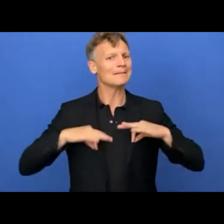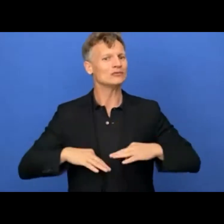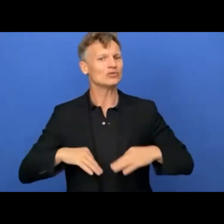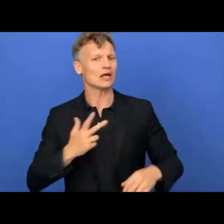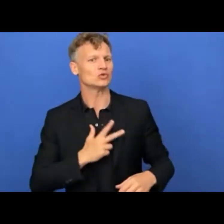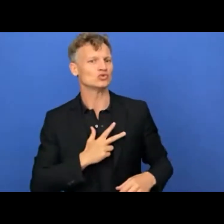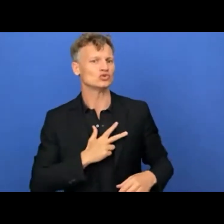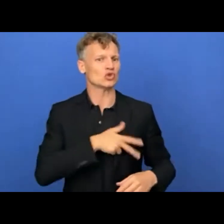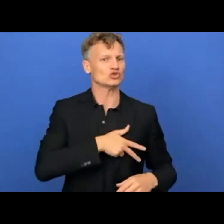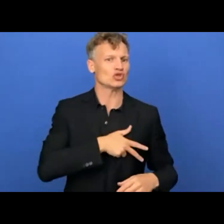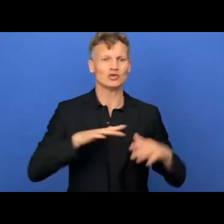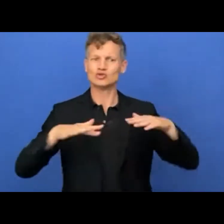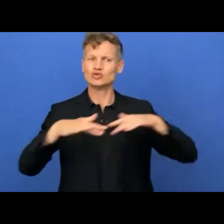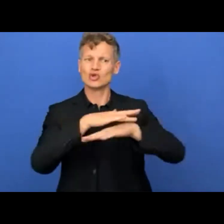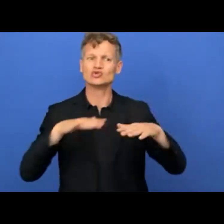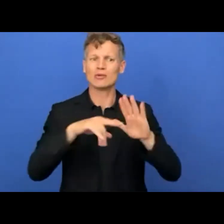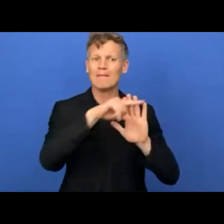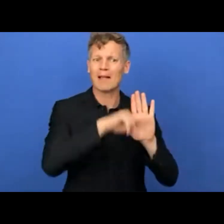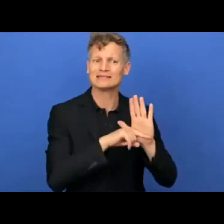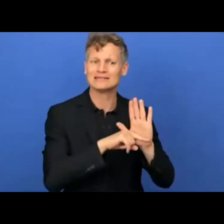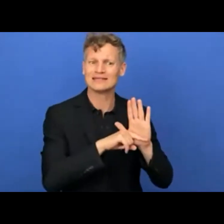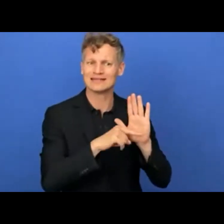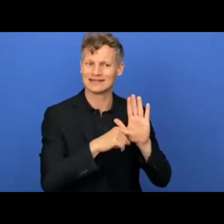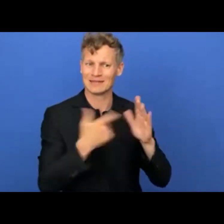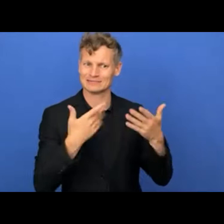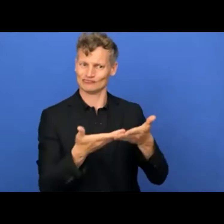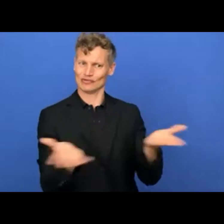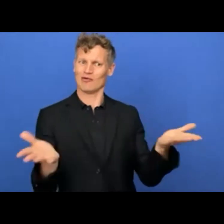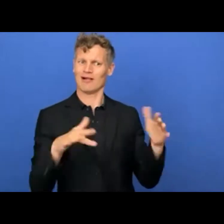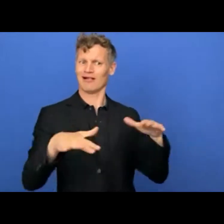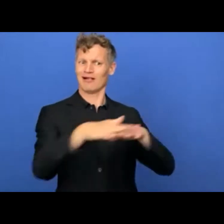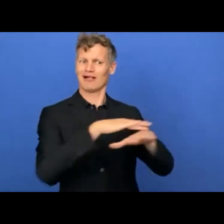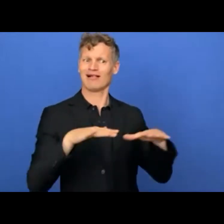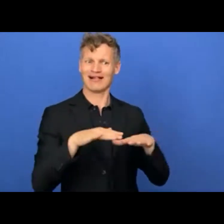l'âge de 0 à 2 ans sont les ministères de politique sociale.